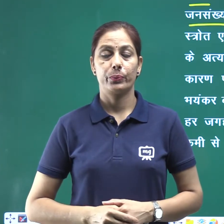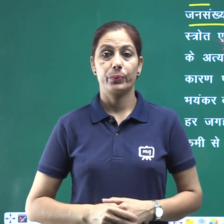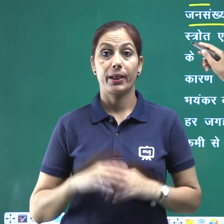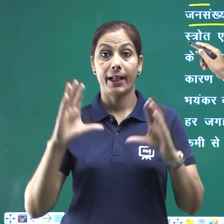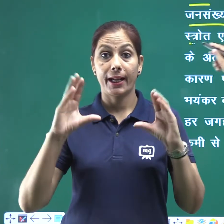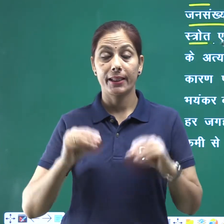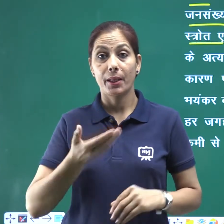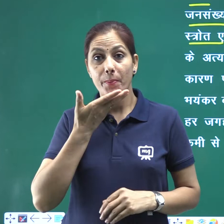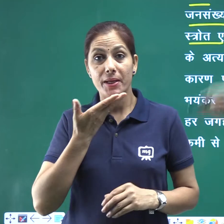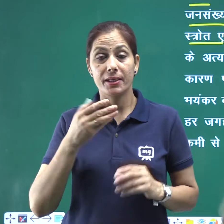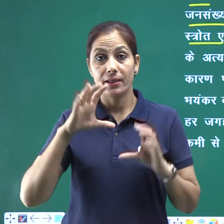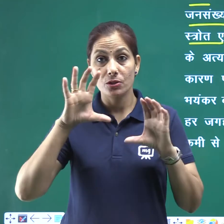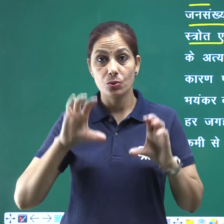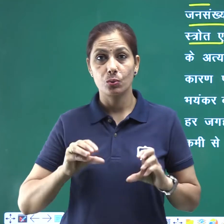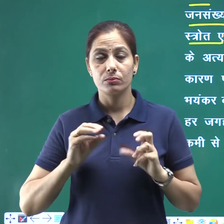जल स्रोत